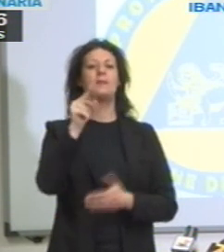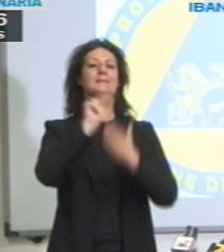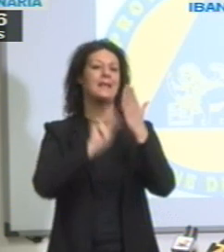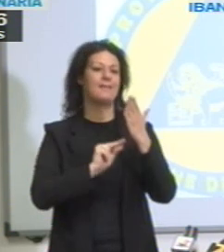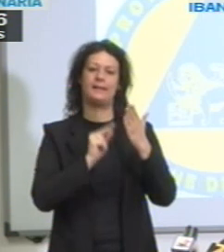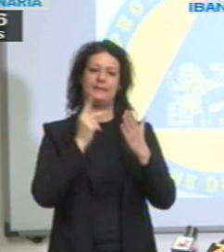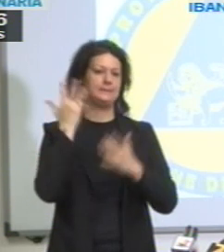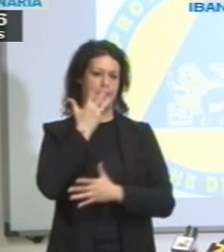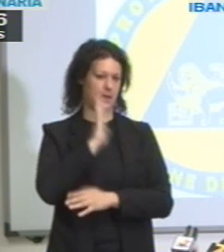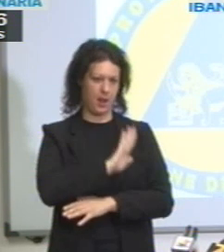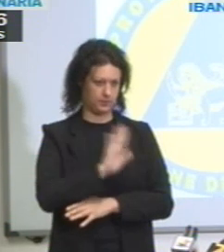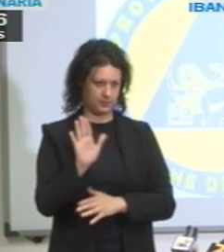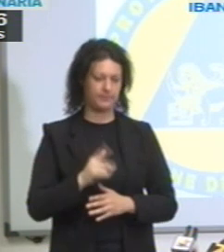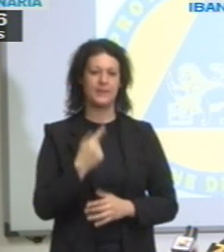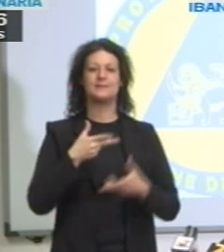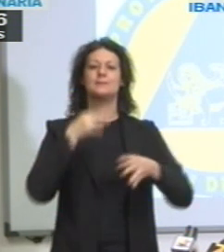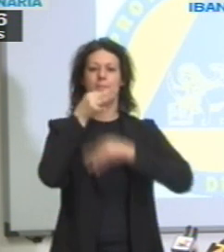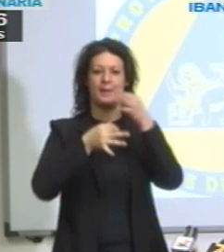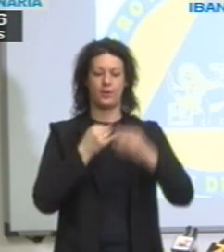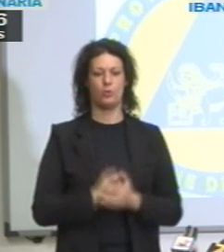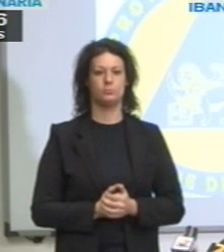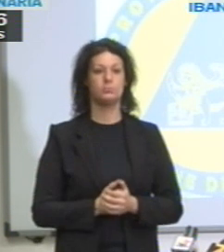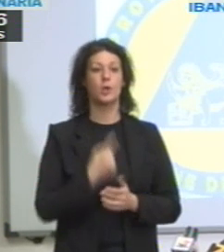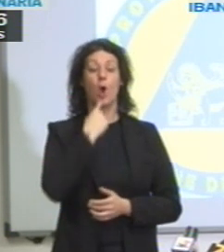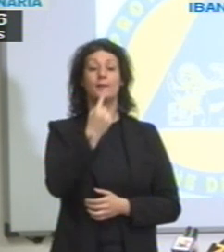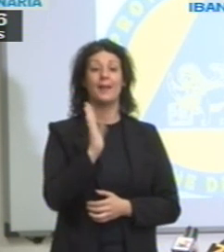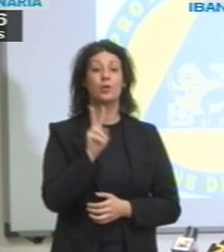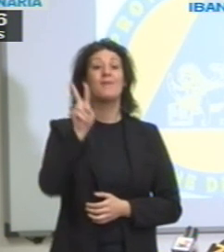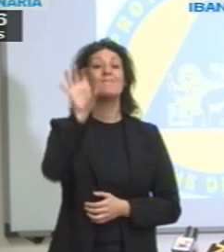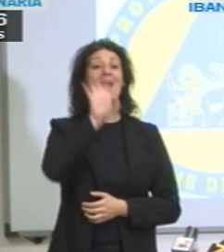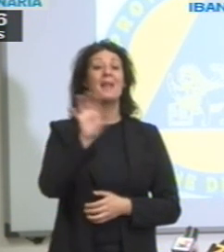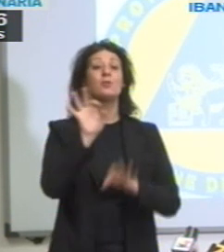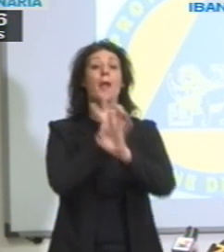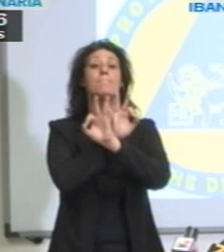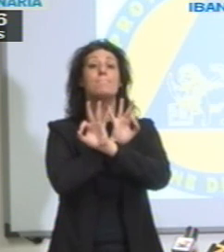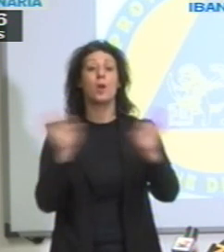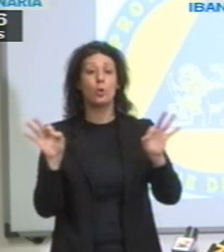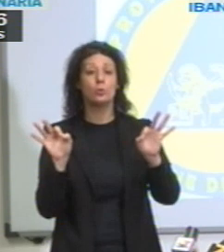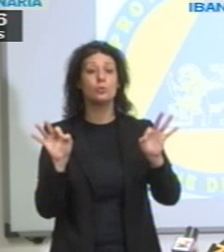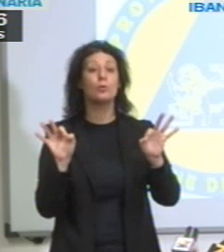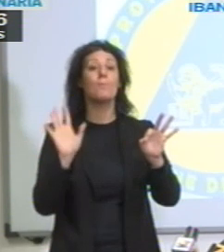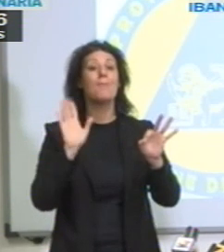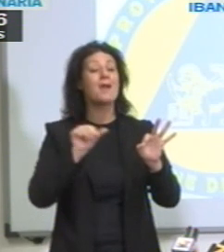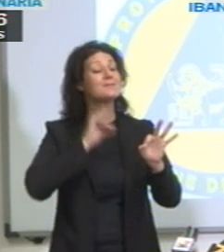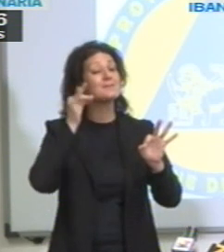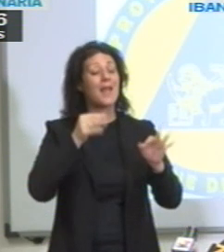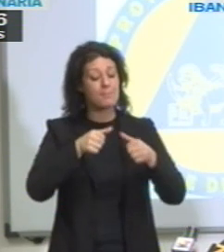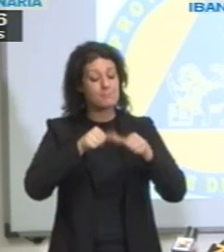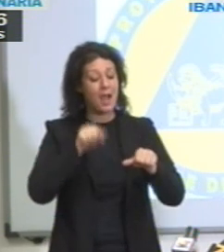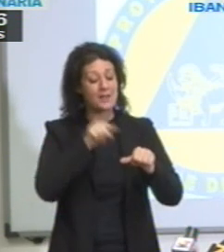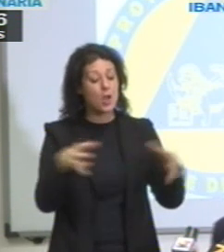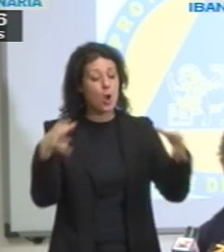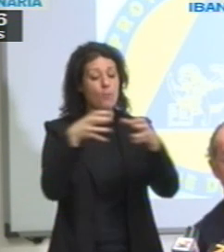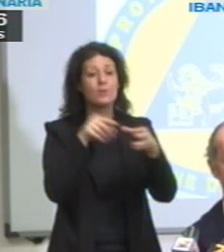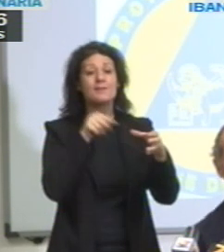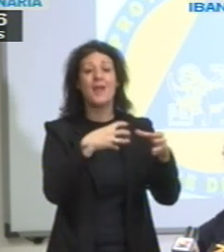che il Veneto è pronto, fatto salvo il parere della comunità scientifica, cioè non è che ci potete sempre togliere, non lo dico, scusa, non lo dico a te, lo